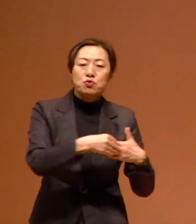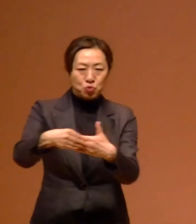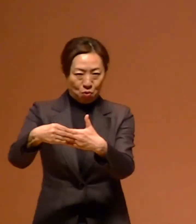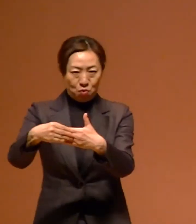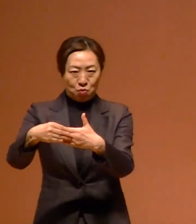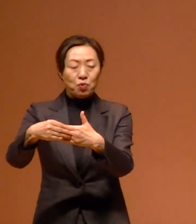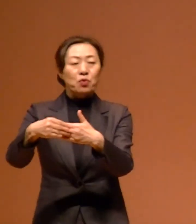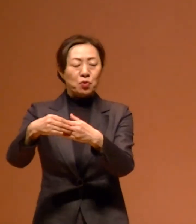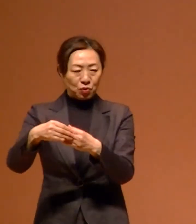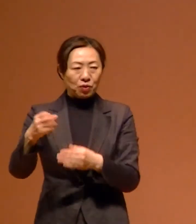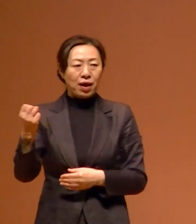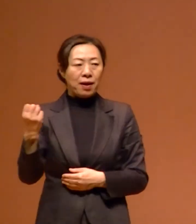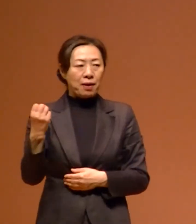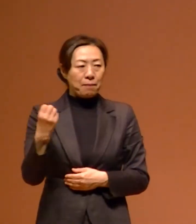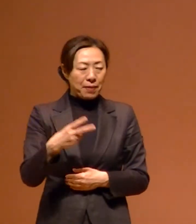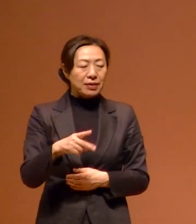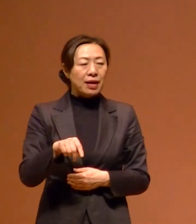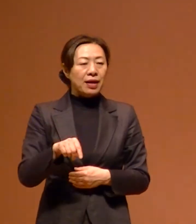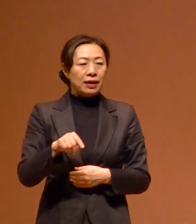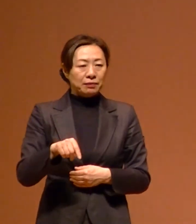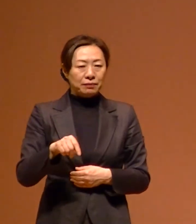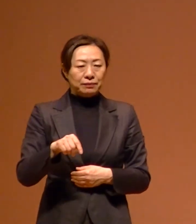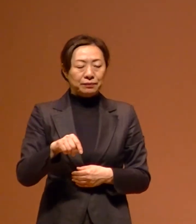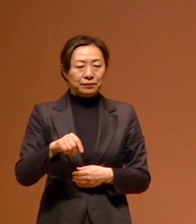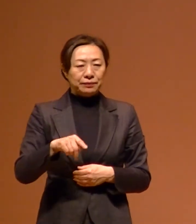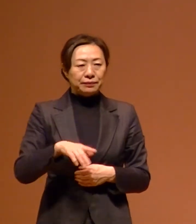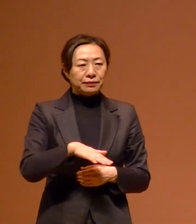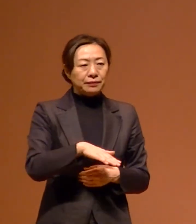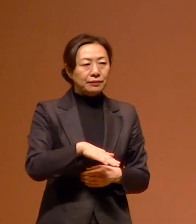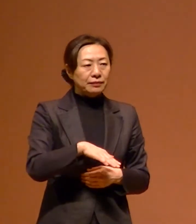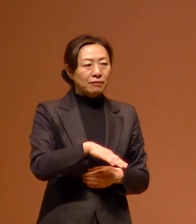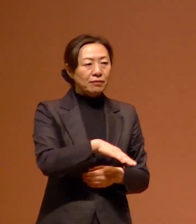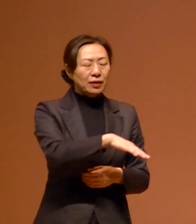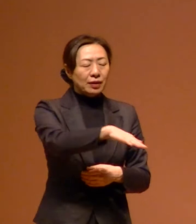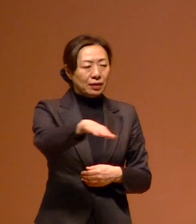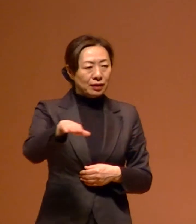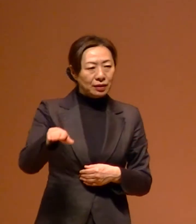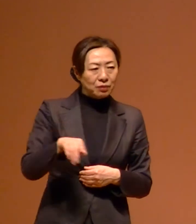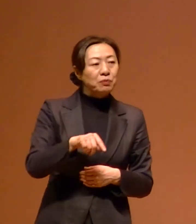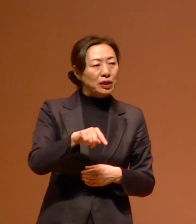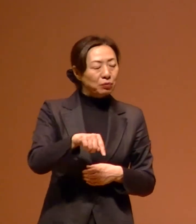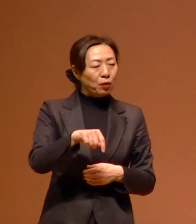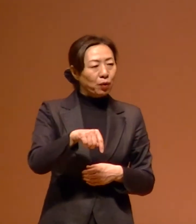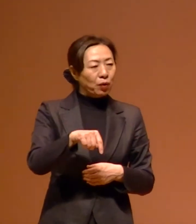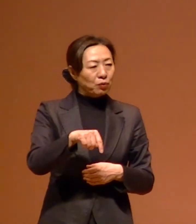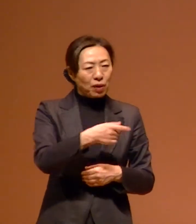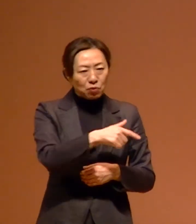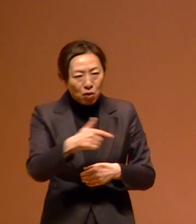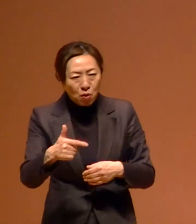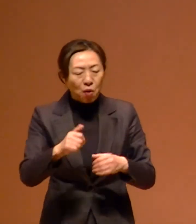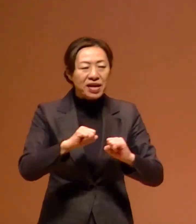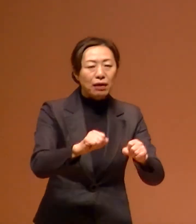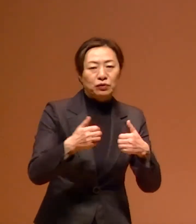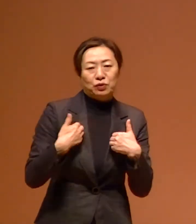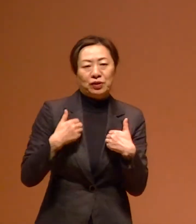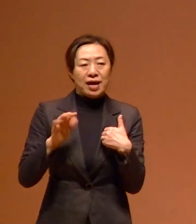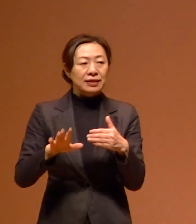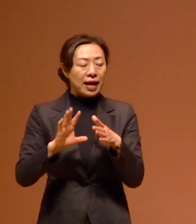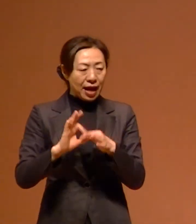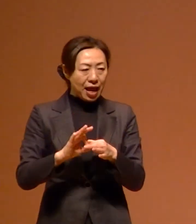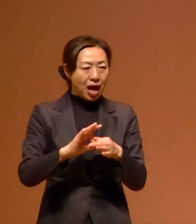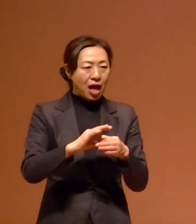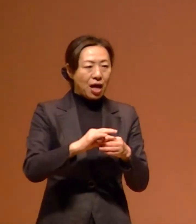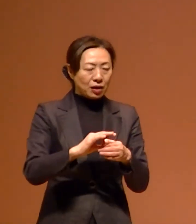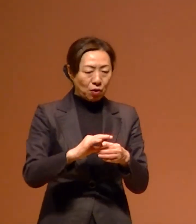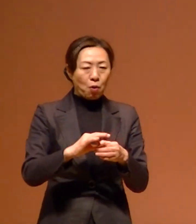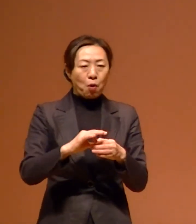それから、陸門を必ず閉めなくてないんで、同じ行政